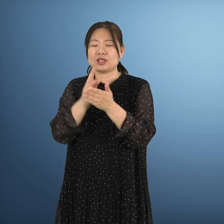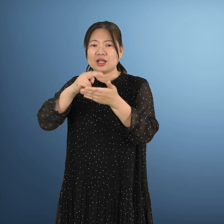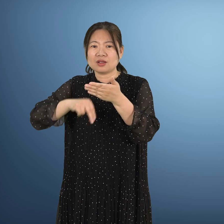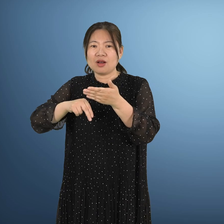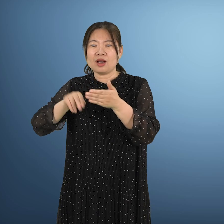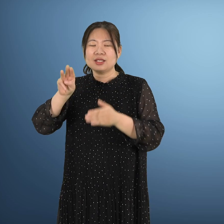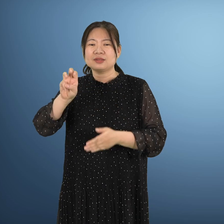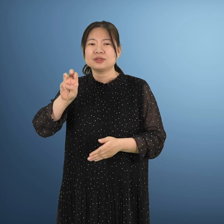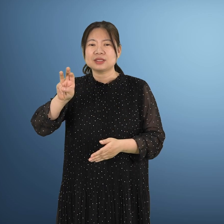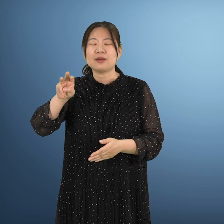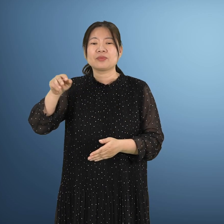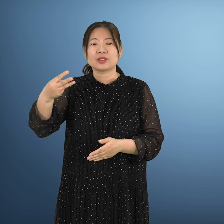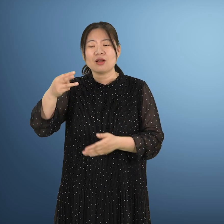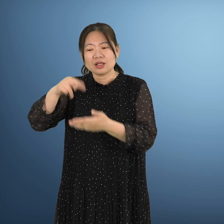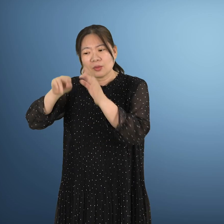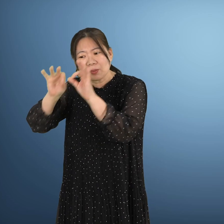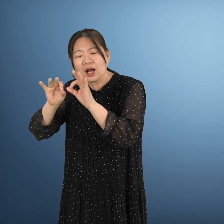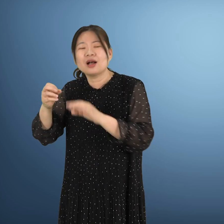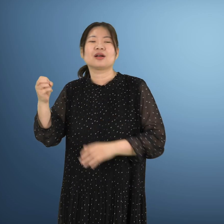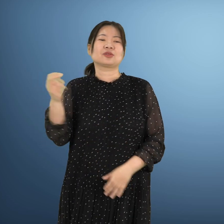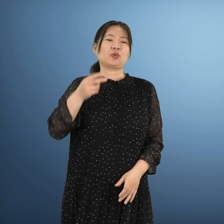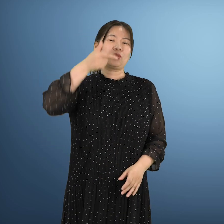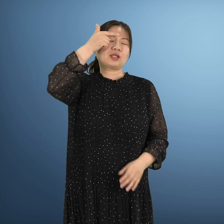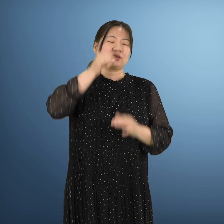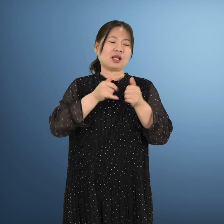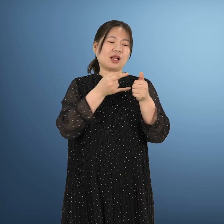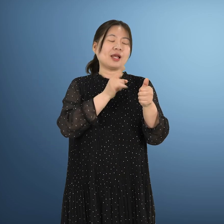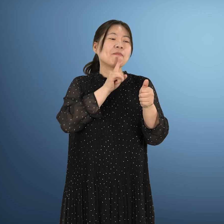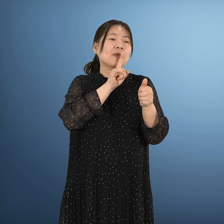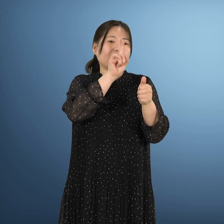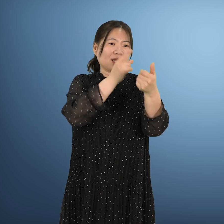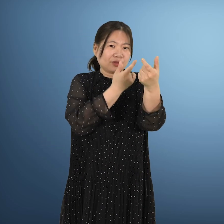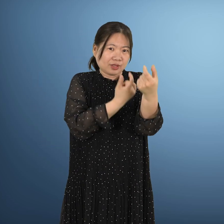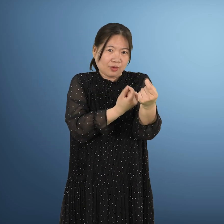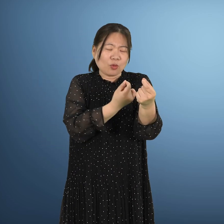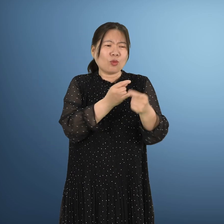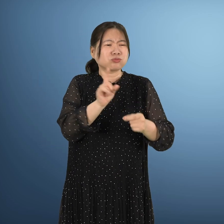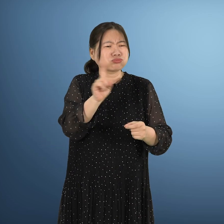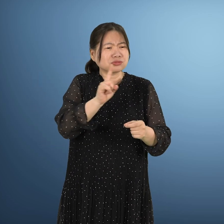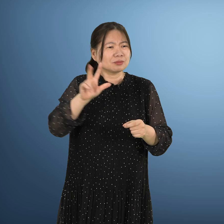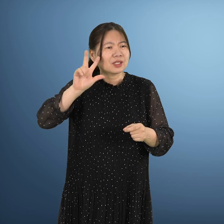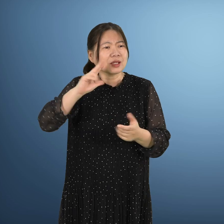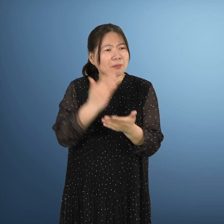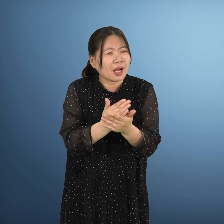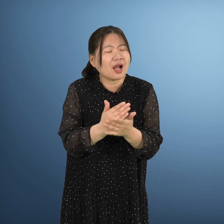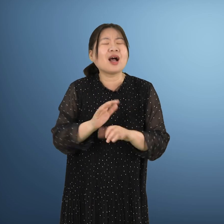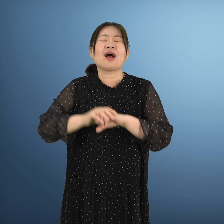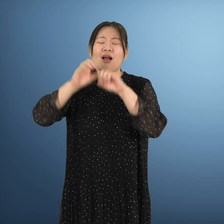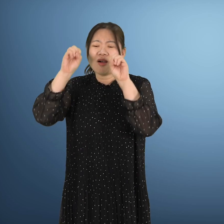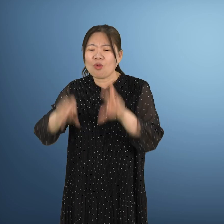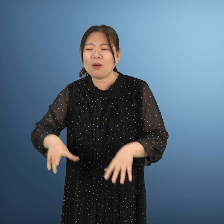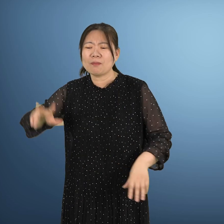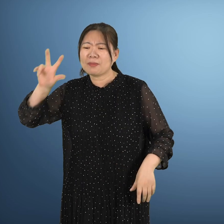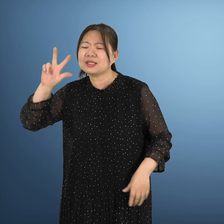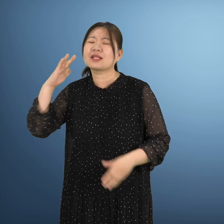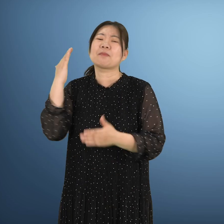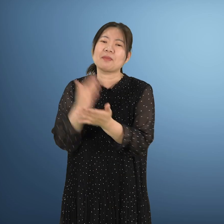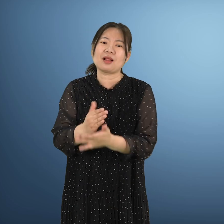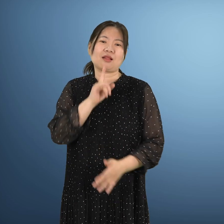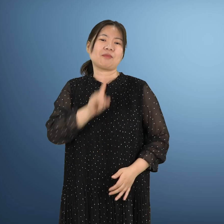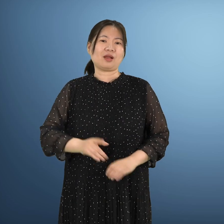또 옛사람에게 말한 바 무슨 맹세를 하지 말고 헛맹세를 하지